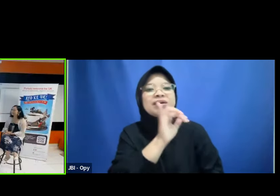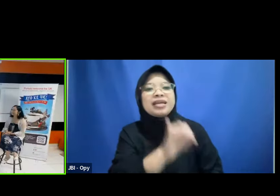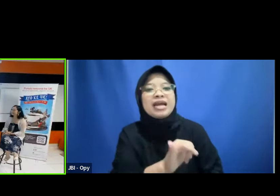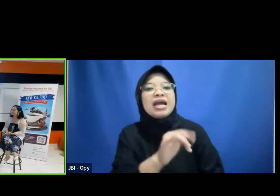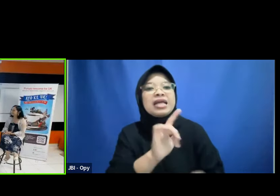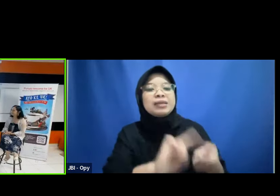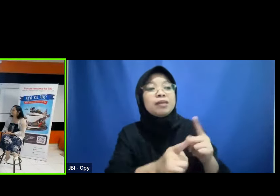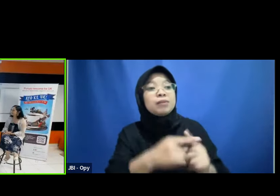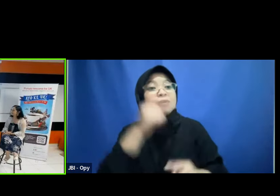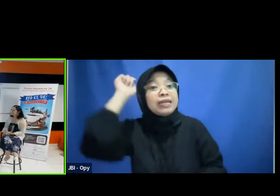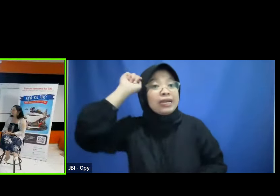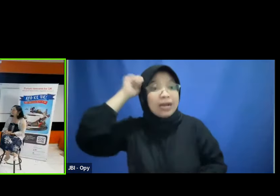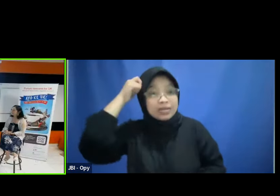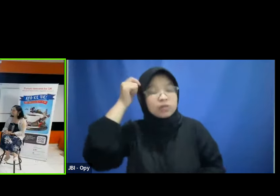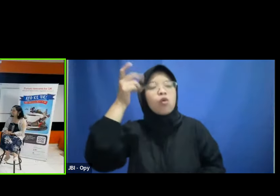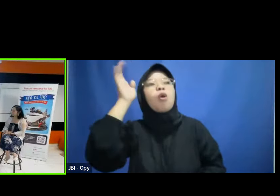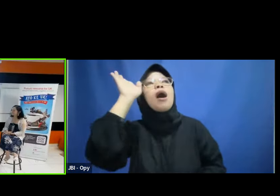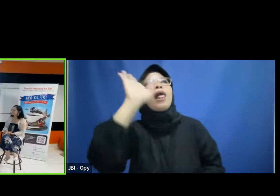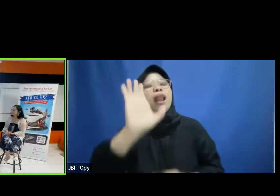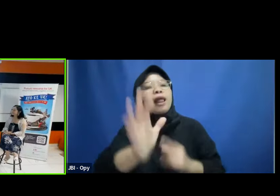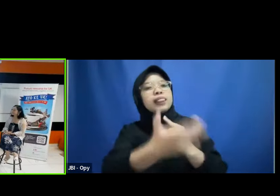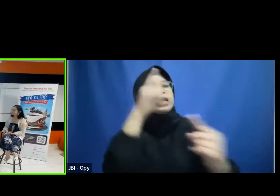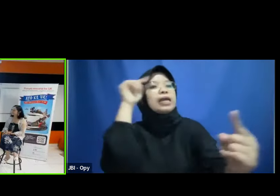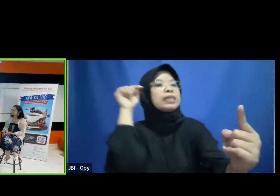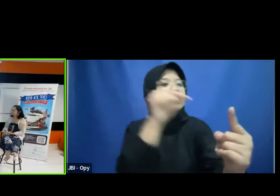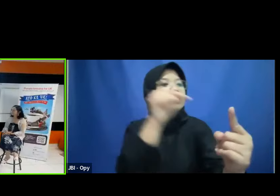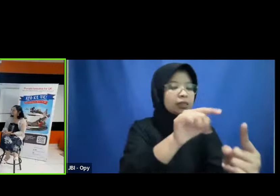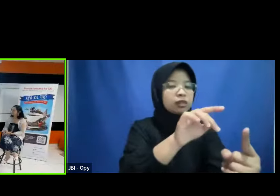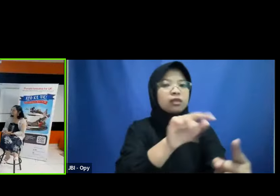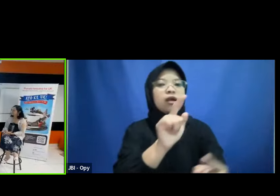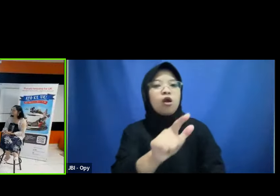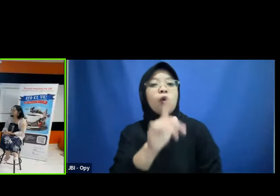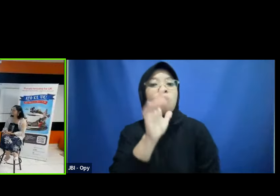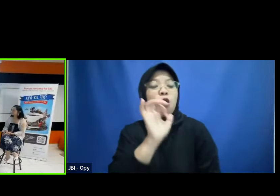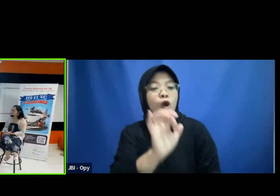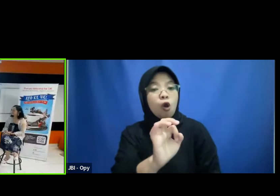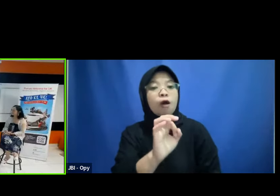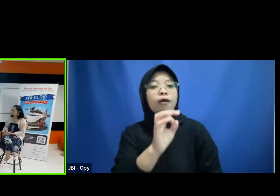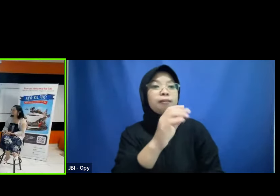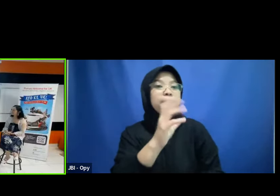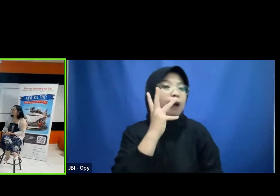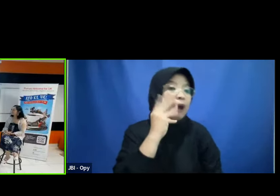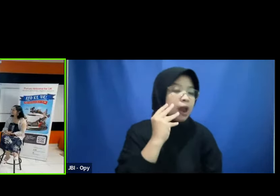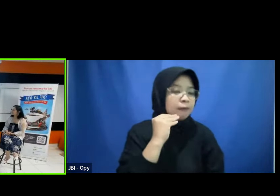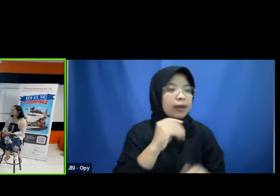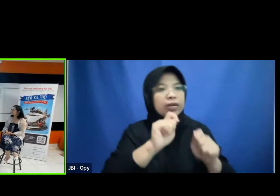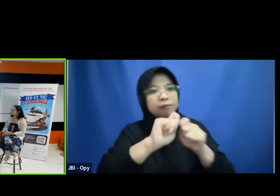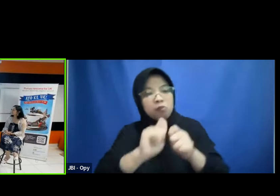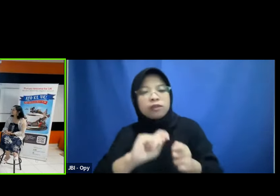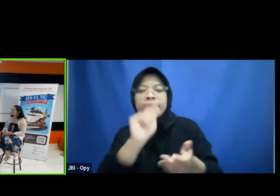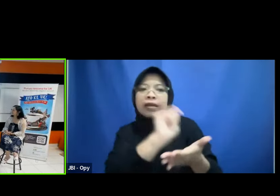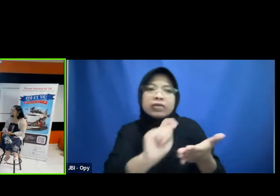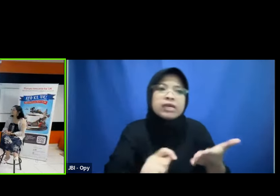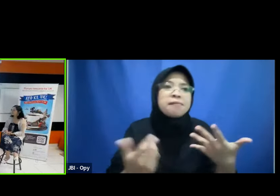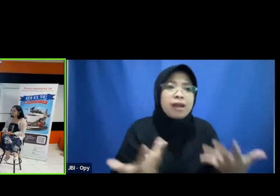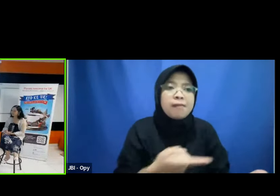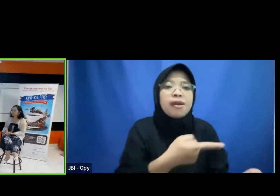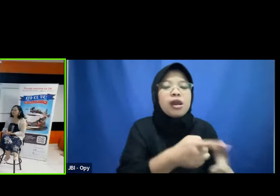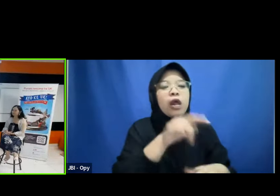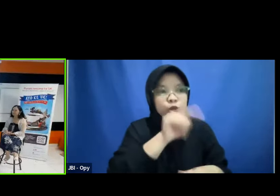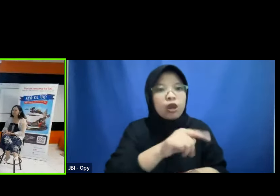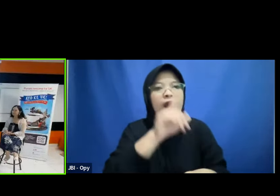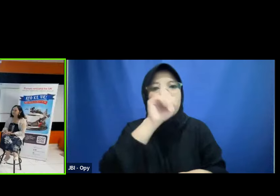highlight lagi itu Oh di nyari yang ini kita relate dengan pengalaman dengan kita berarti nanti teman-teman itu yang dieliver